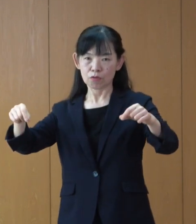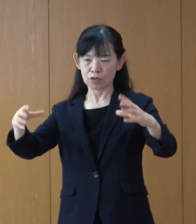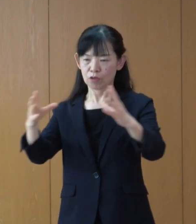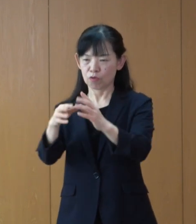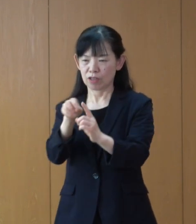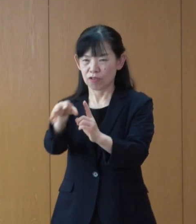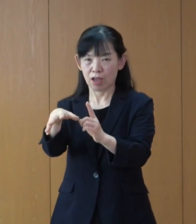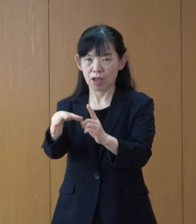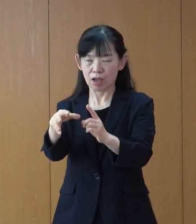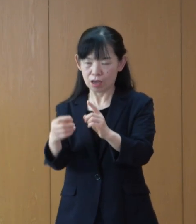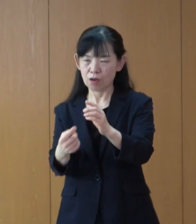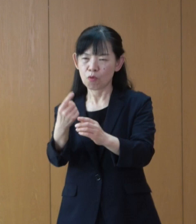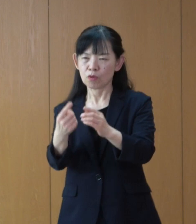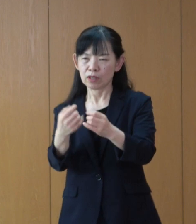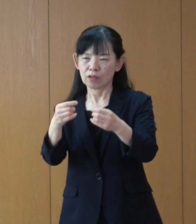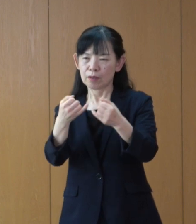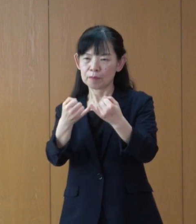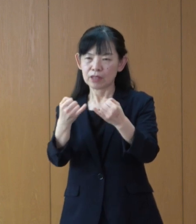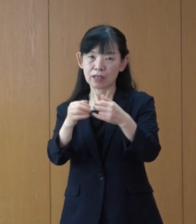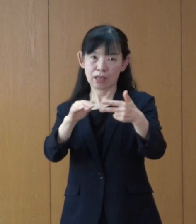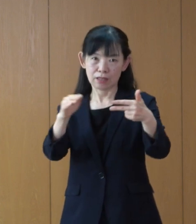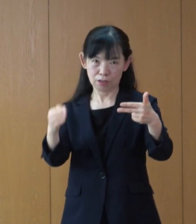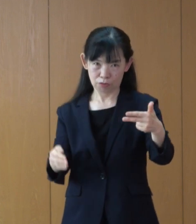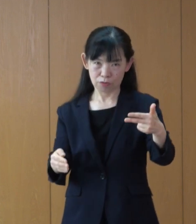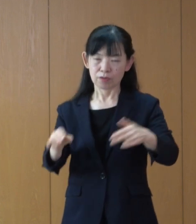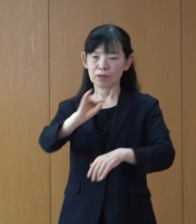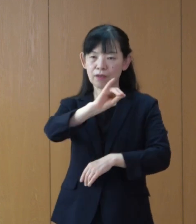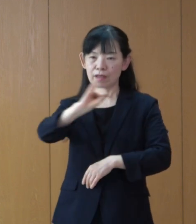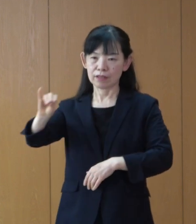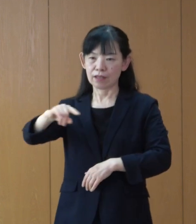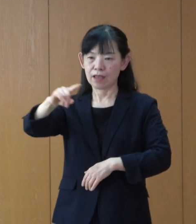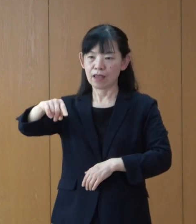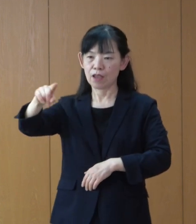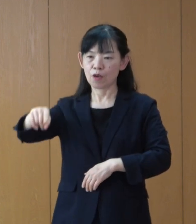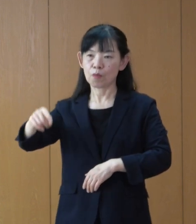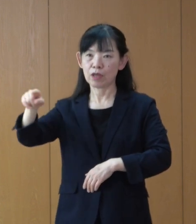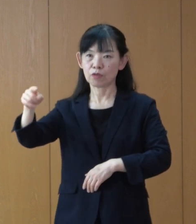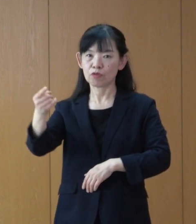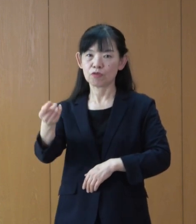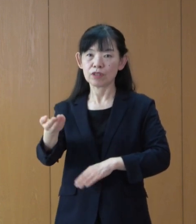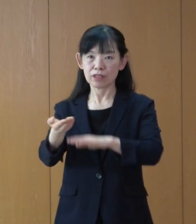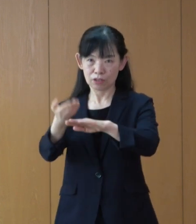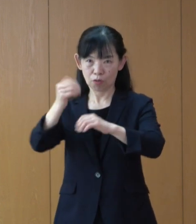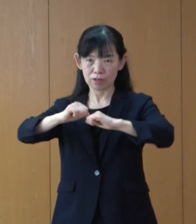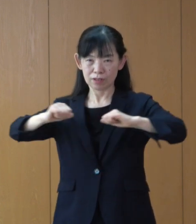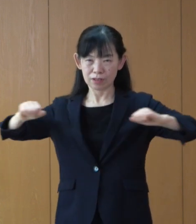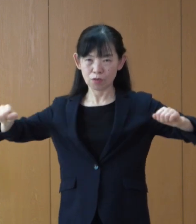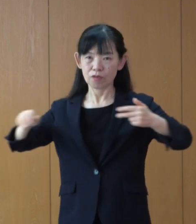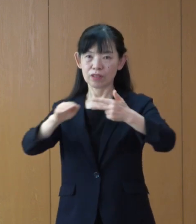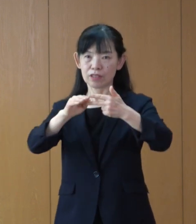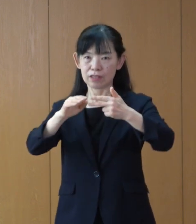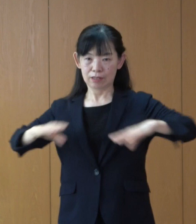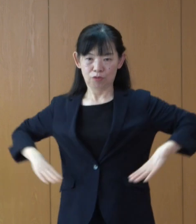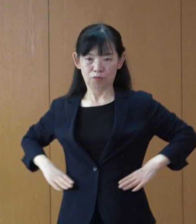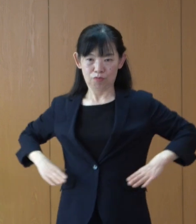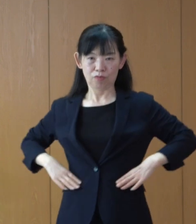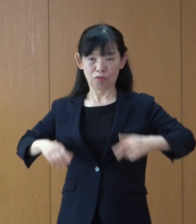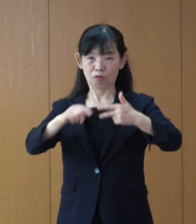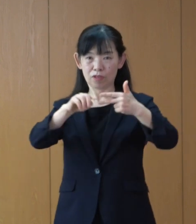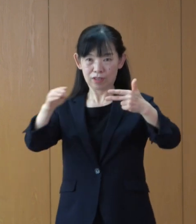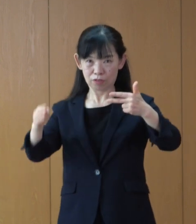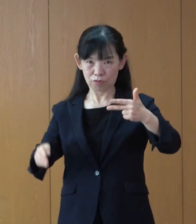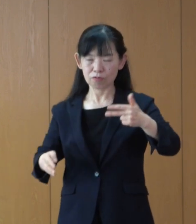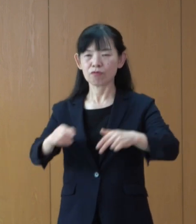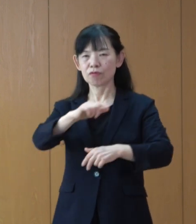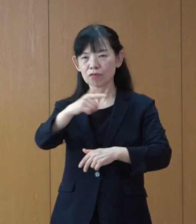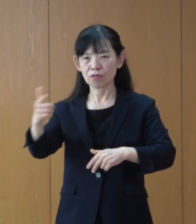や1000平米を超える遊戯施設などについては引き続き休業にご協力をお願いします